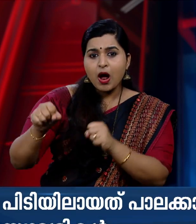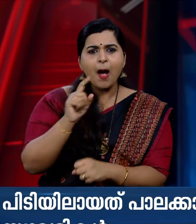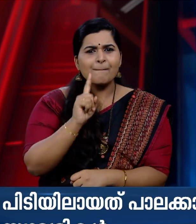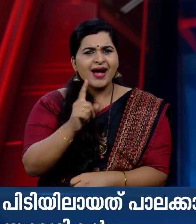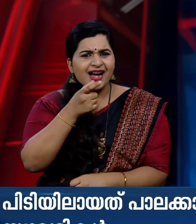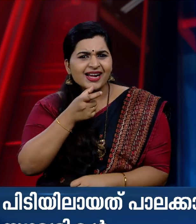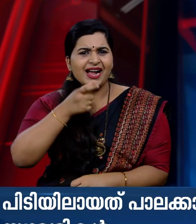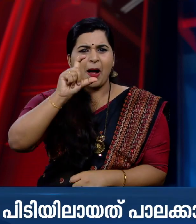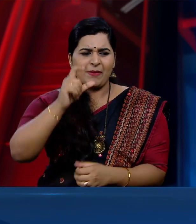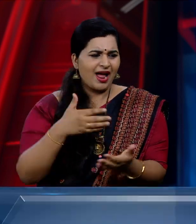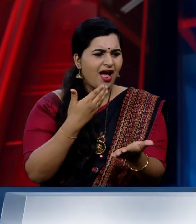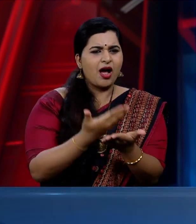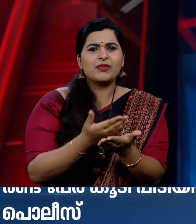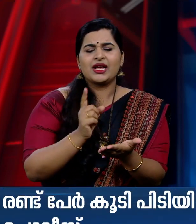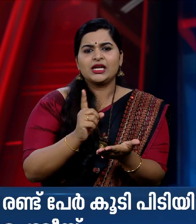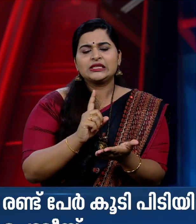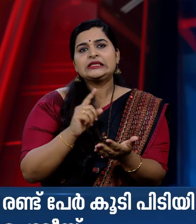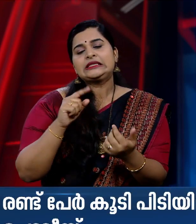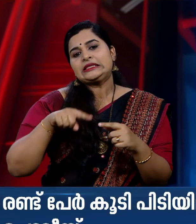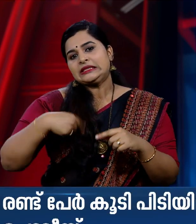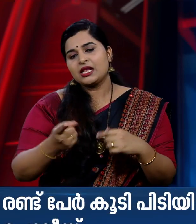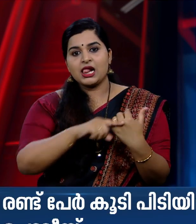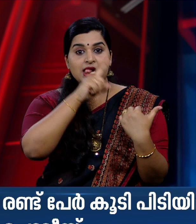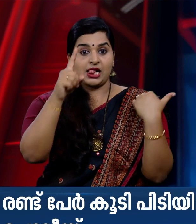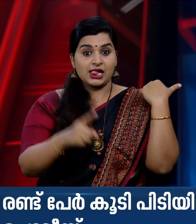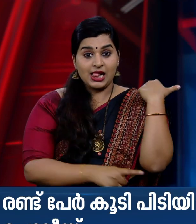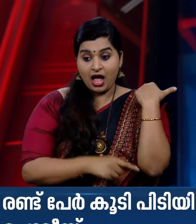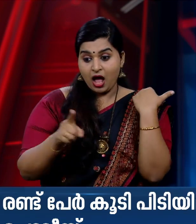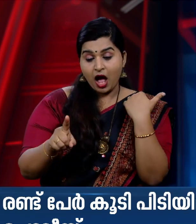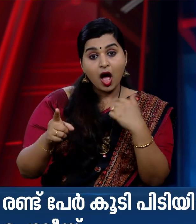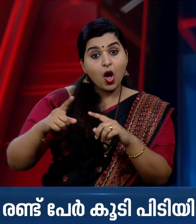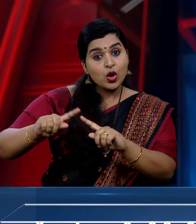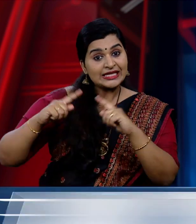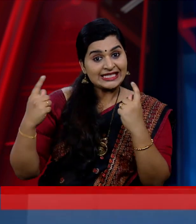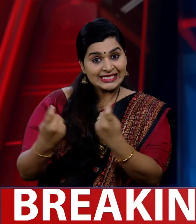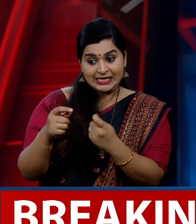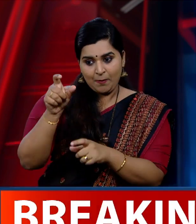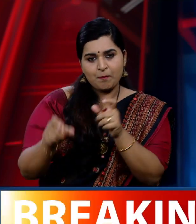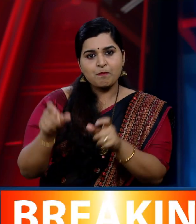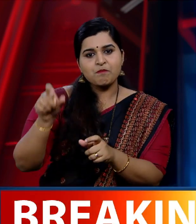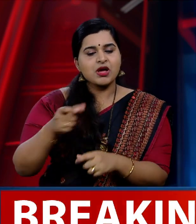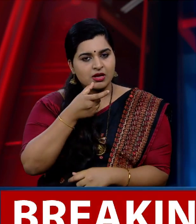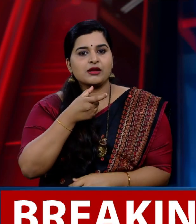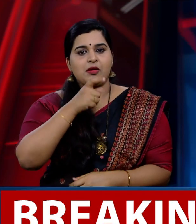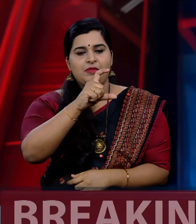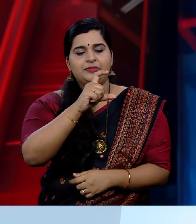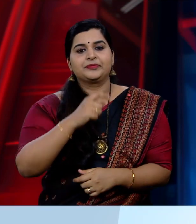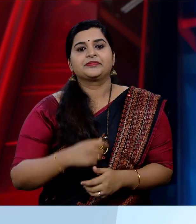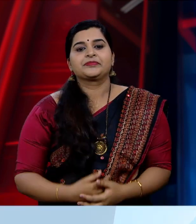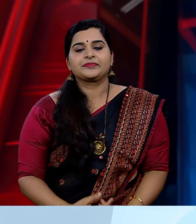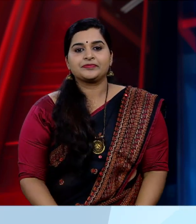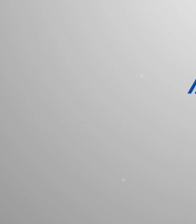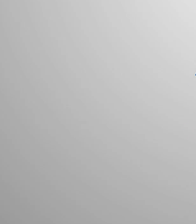തയ്യാറായിരുന്നില്ലെങ്കിലും ഒടുവിൽ വിദ്യാർത്ഥികൾ തന്നെ നേരിട്ട് പരാതി നൽകുകയും വാളയാർ പോലീസ് അതിൽ കേസെടുക്കുകയുമായിരുന്നു. അമീന, ശരി. സുഹൈൽ.